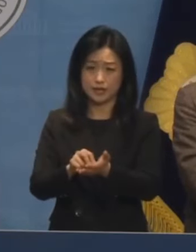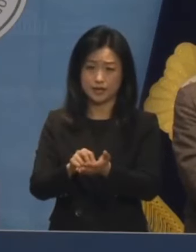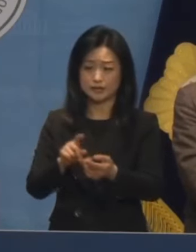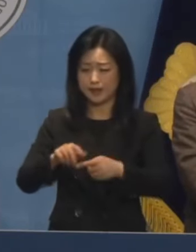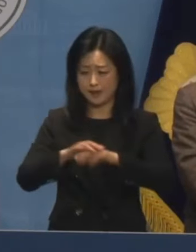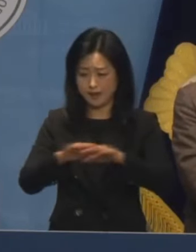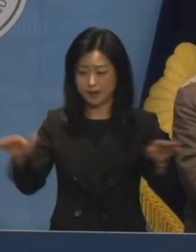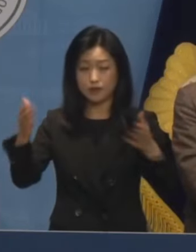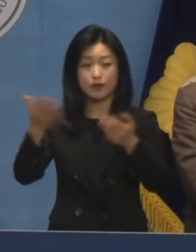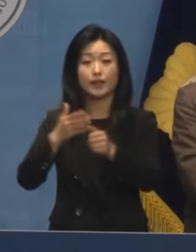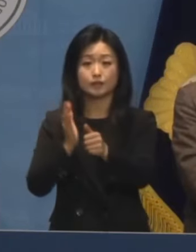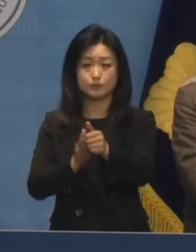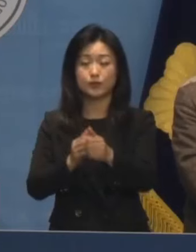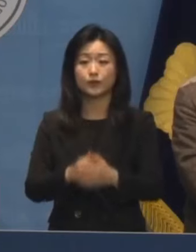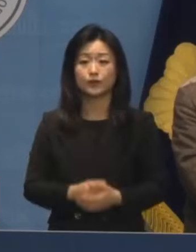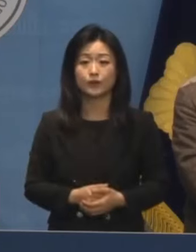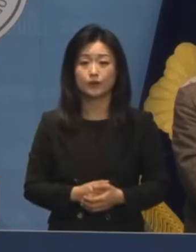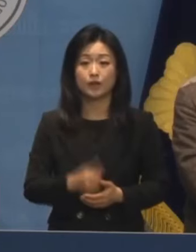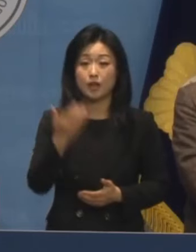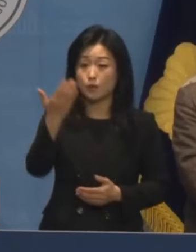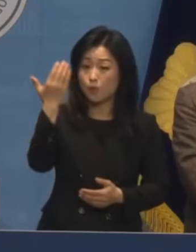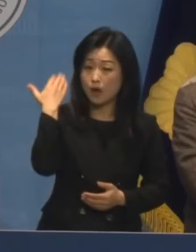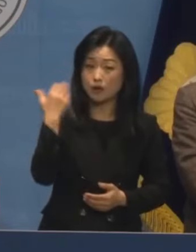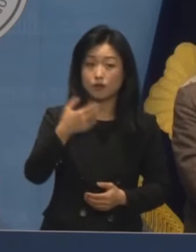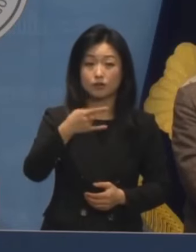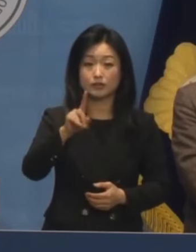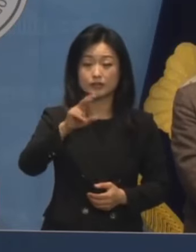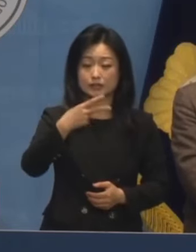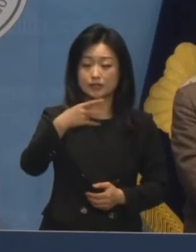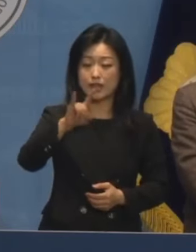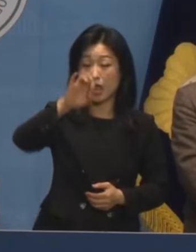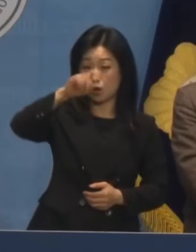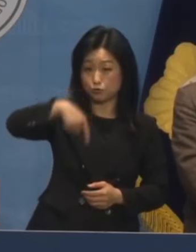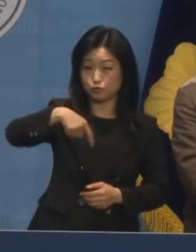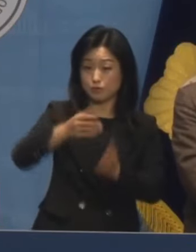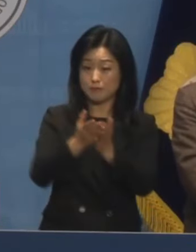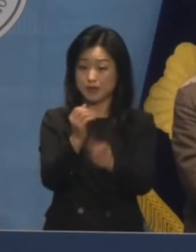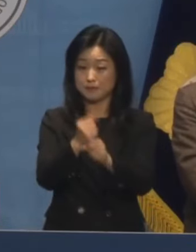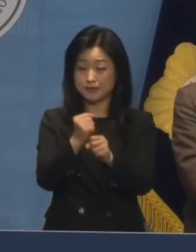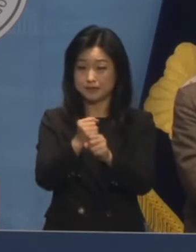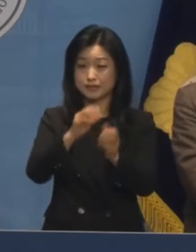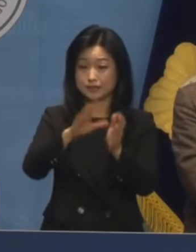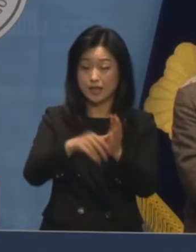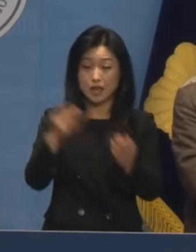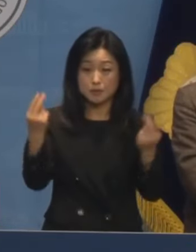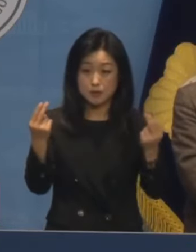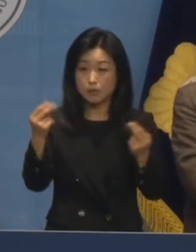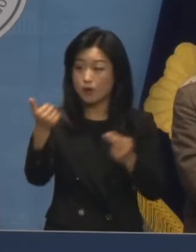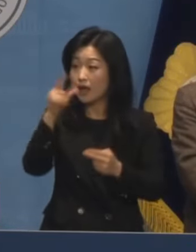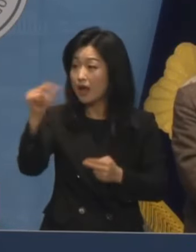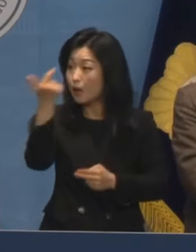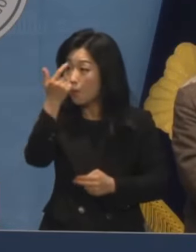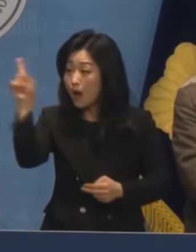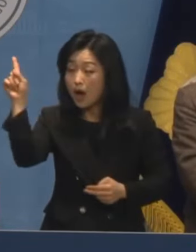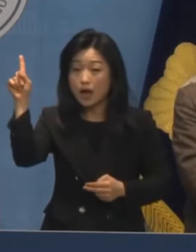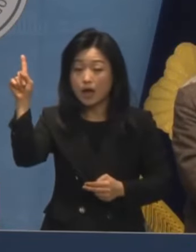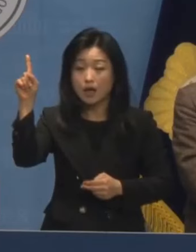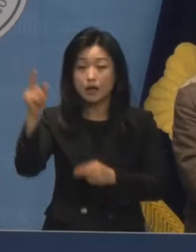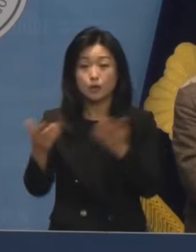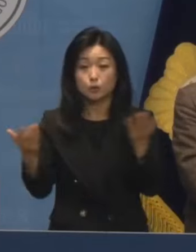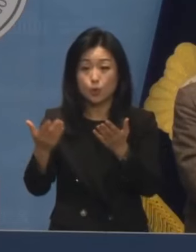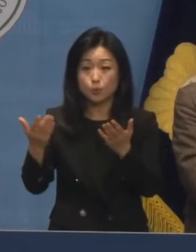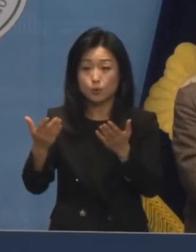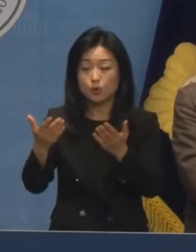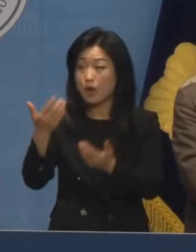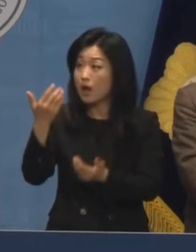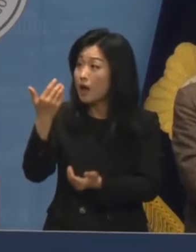적각 중단해야 합니다 과거 대우조선해양 시절과 비교했을 때 현재 하나 오션은 노동환경과